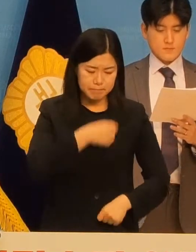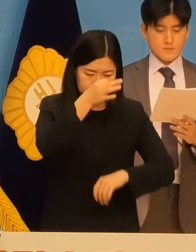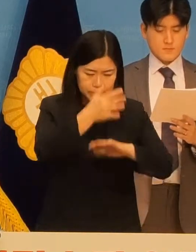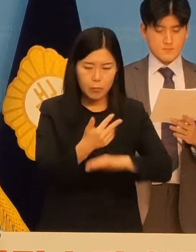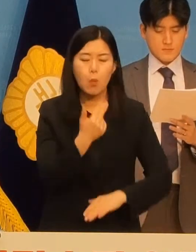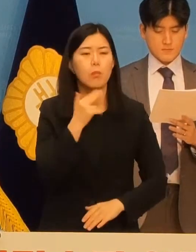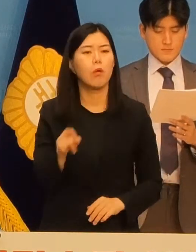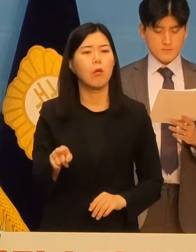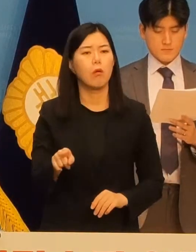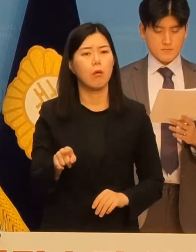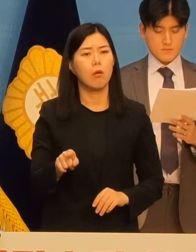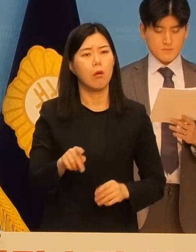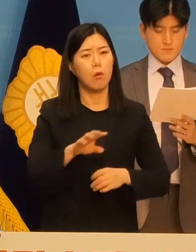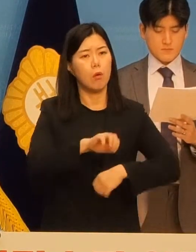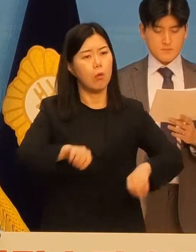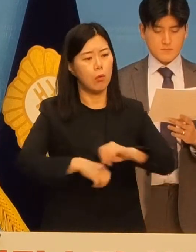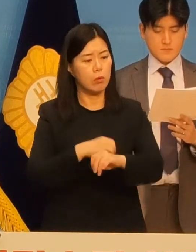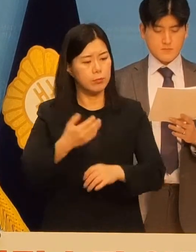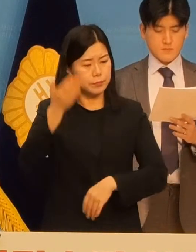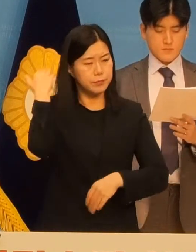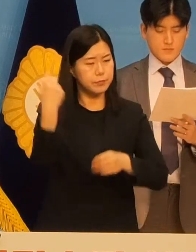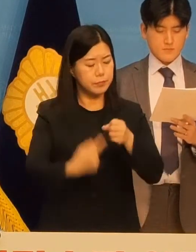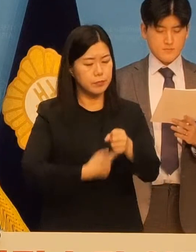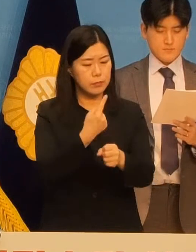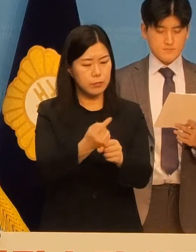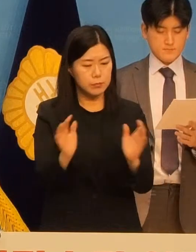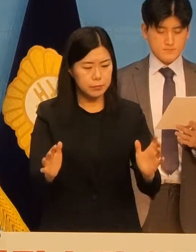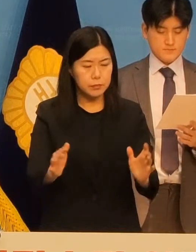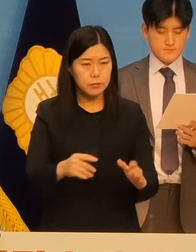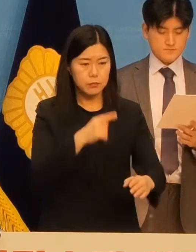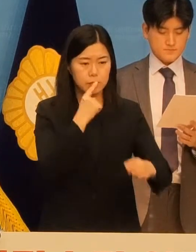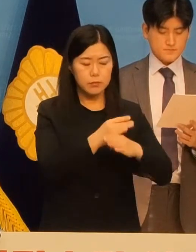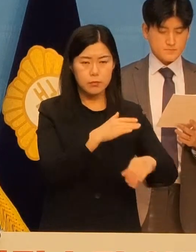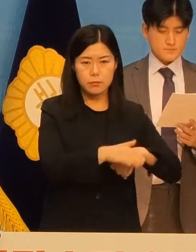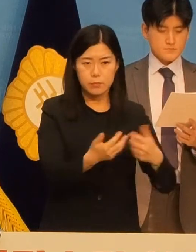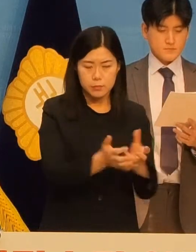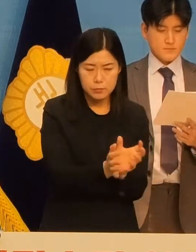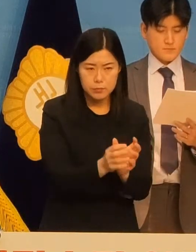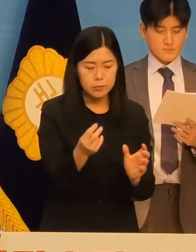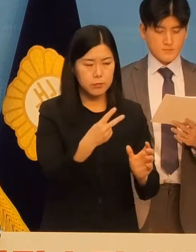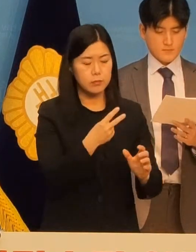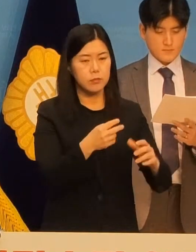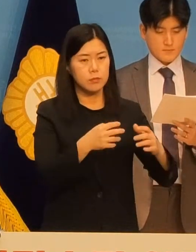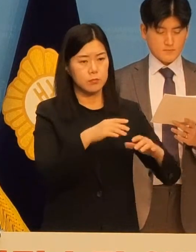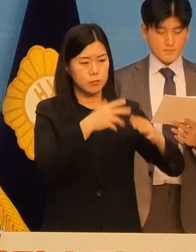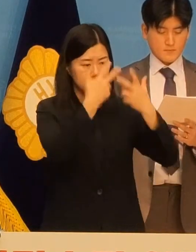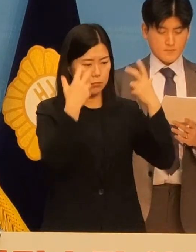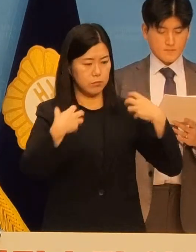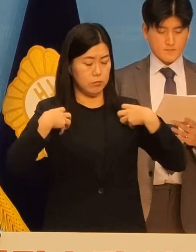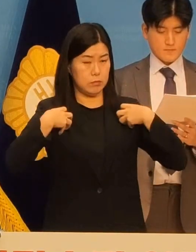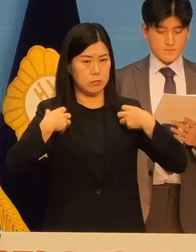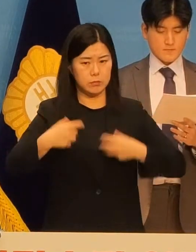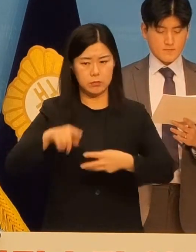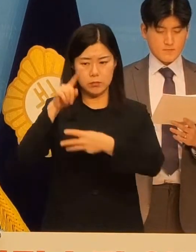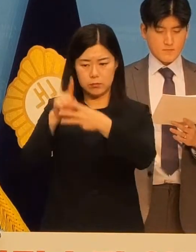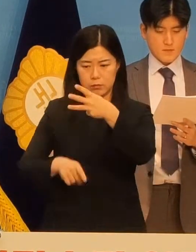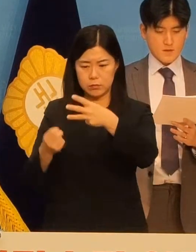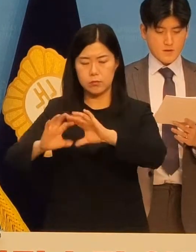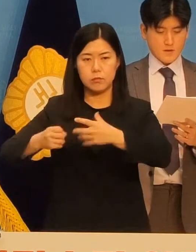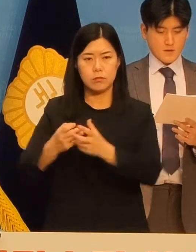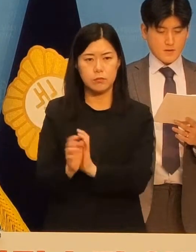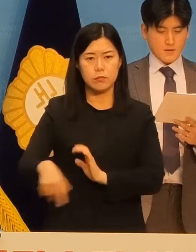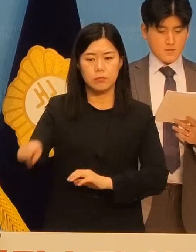하기는커녕 오히려 지난 1년간 민주당과 이재명 정부가 윤석열 전 대통령과 국민의힘을